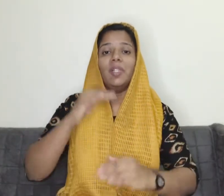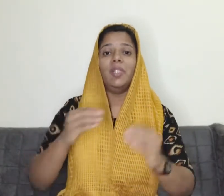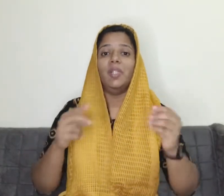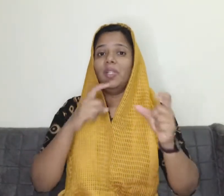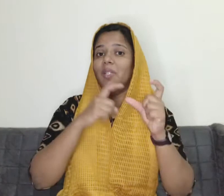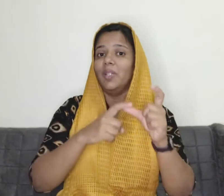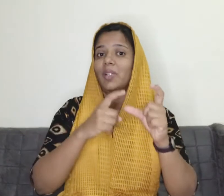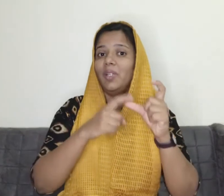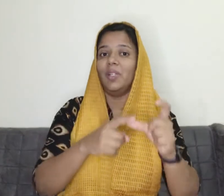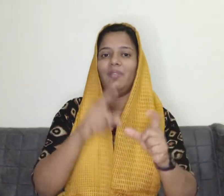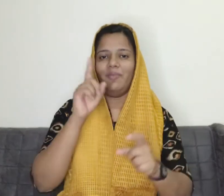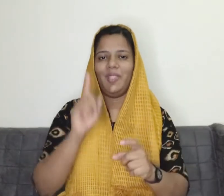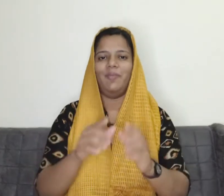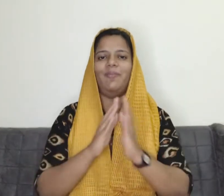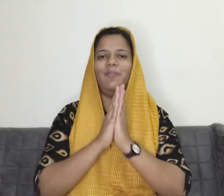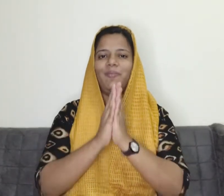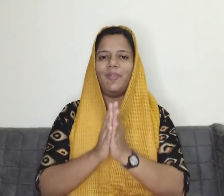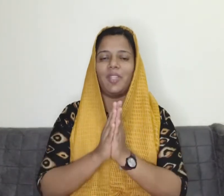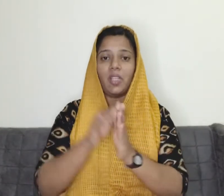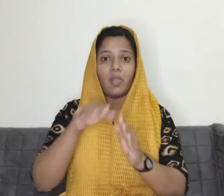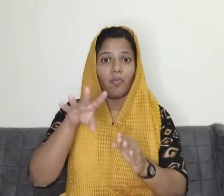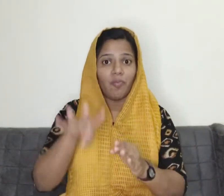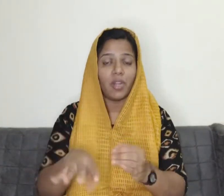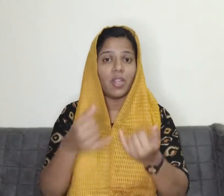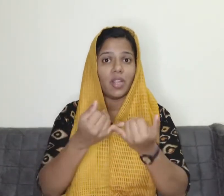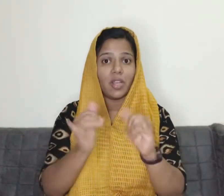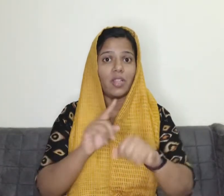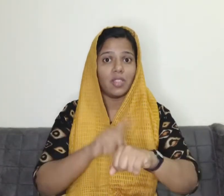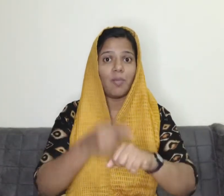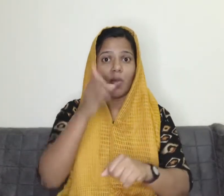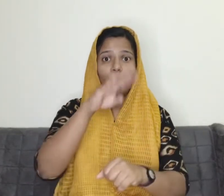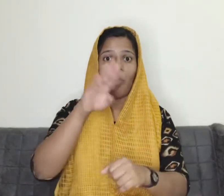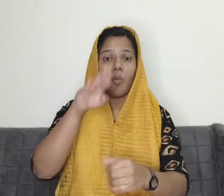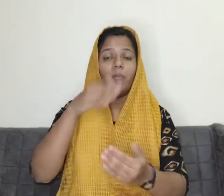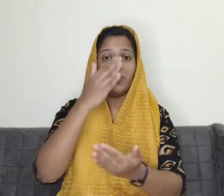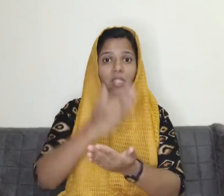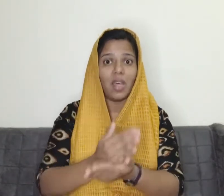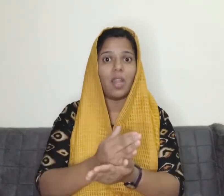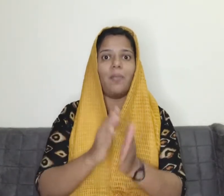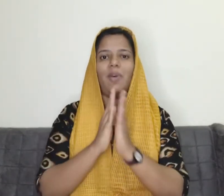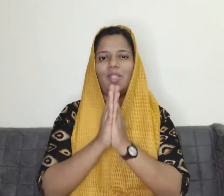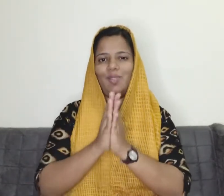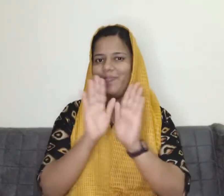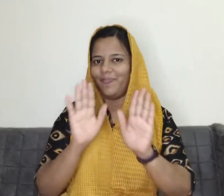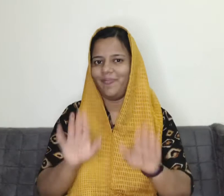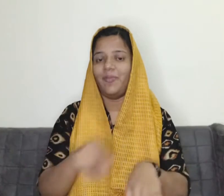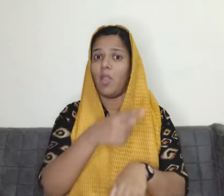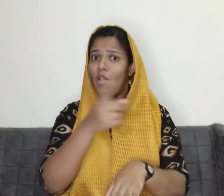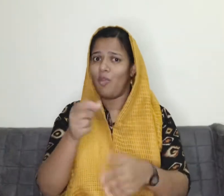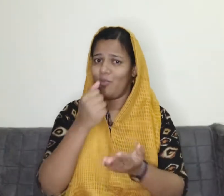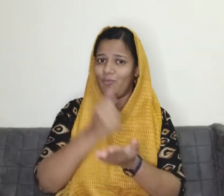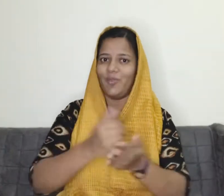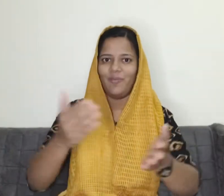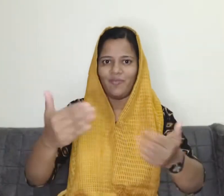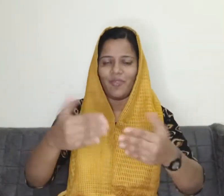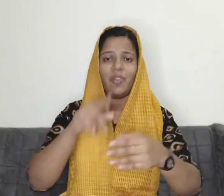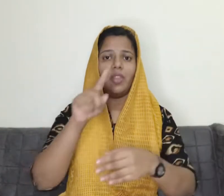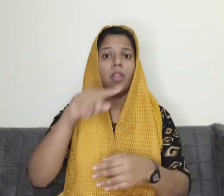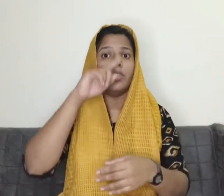എന്ന് പ്രാർത്ഥിക്കുന്നു. ശ്രദ്ധിച്ചാട്ടെ, നമുക്കിന്ന് വൈകിട്ട് ഇന്ത്യൻ സമയം 9:30 നമ്മുടെ കൂട്ടായ്മ. നിശ്ചയമായിട്ടും പങ്കെടുക്കണം കേട്ടോ. നിങ്ങളുടെ ജീവിതത്തിൽ